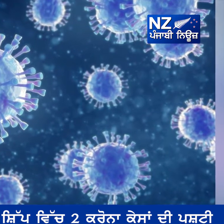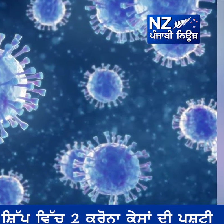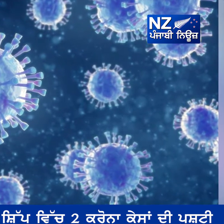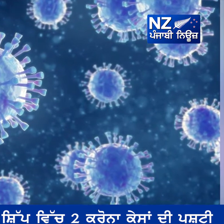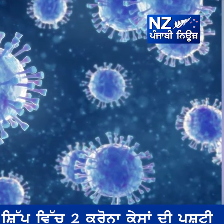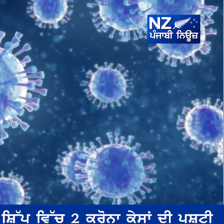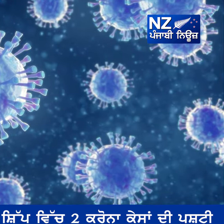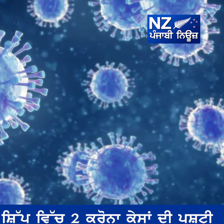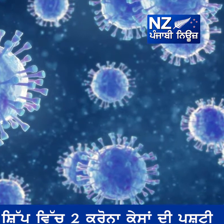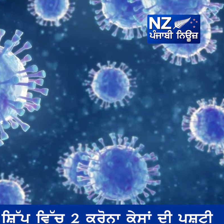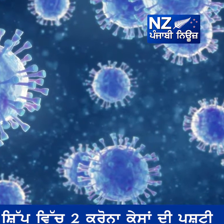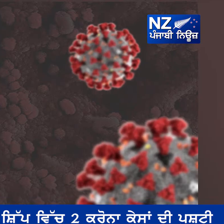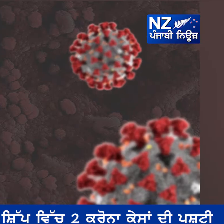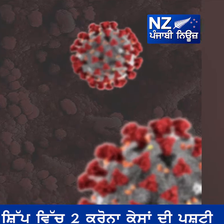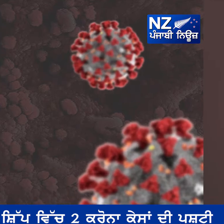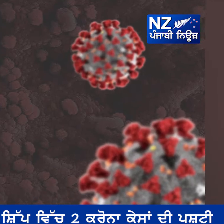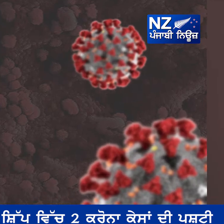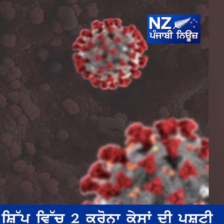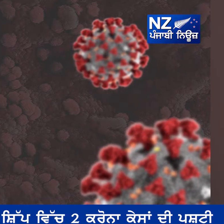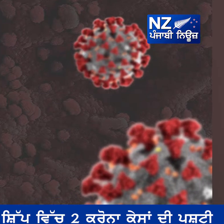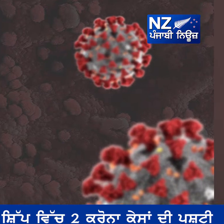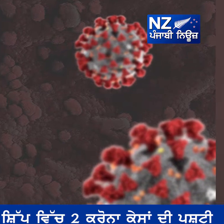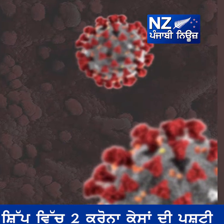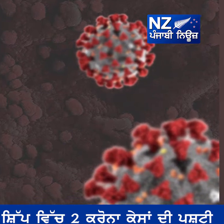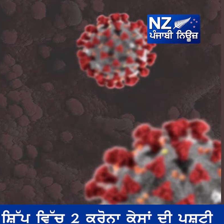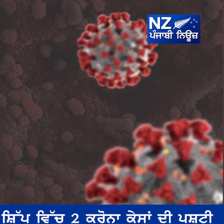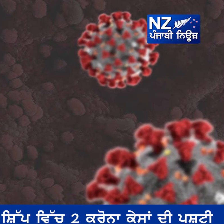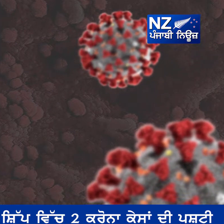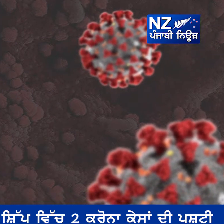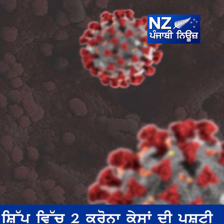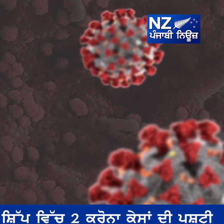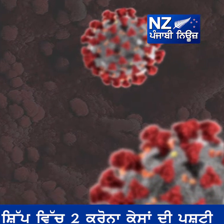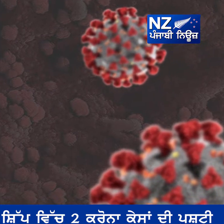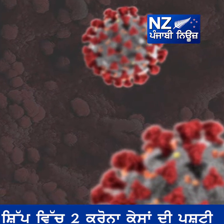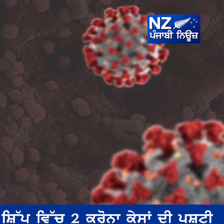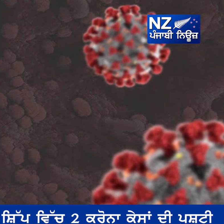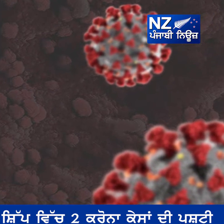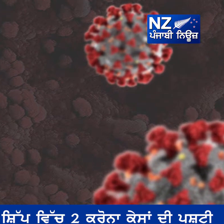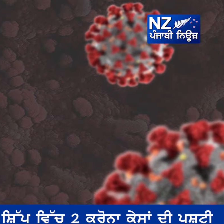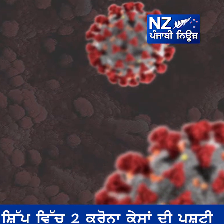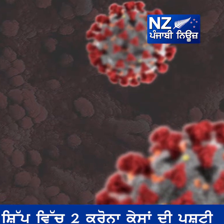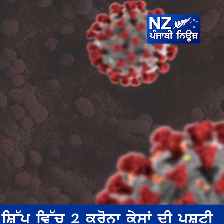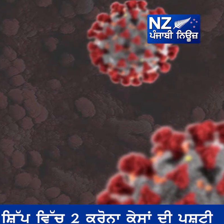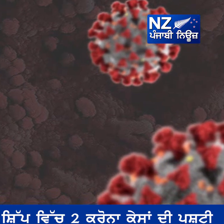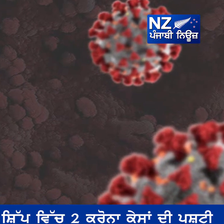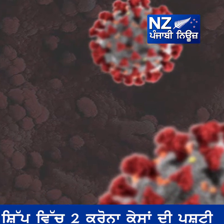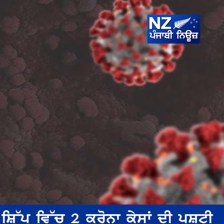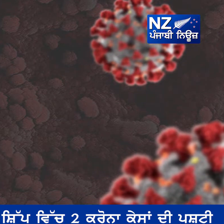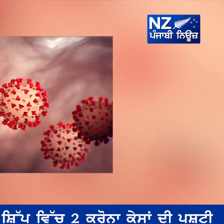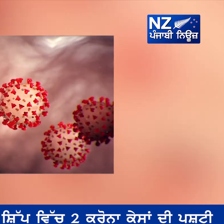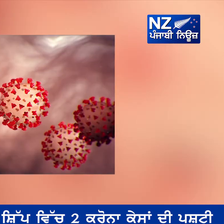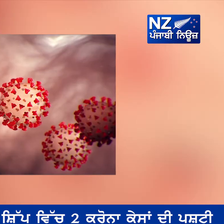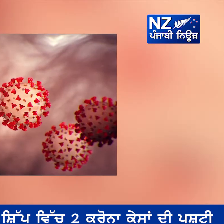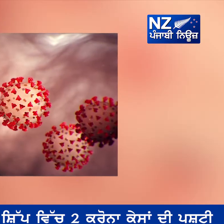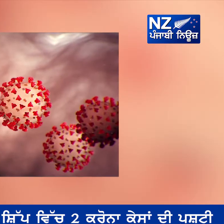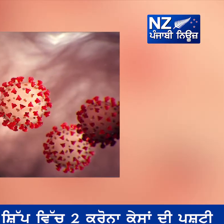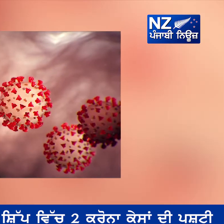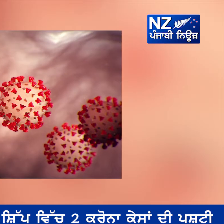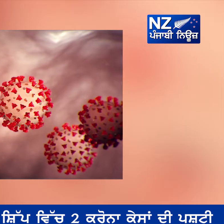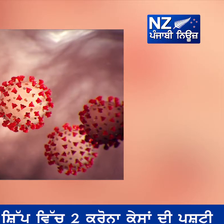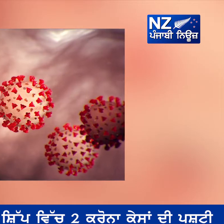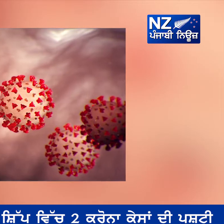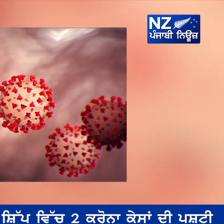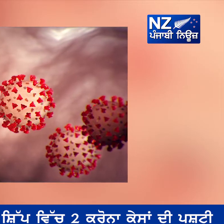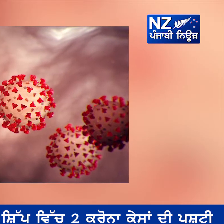जानका देंड समय एक खबर वी सामने आई है कि ऑस्ट्रेलिया विच